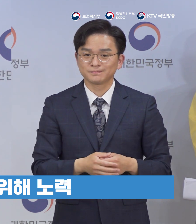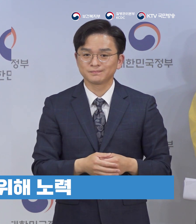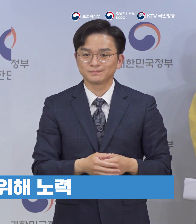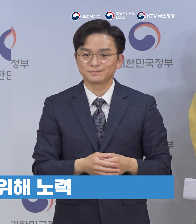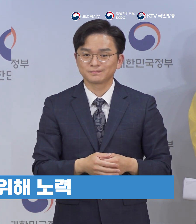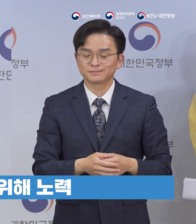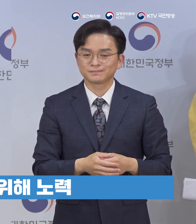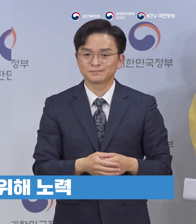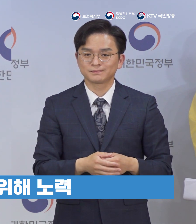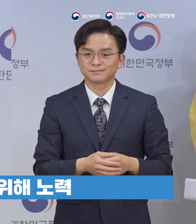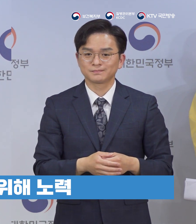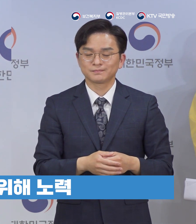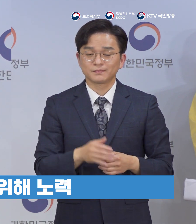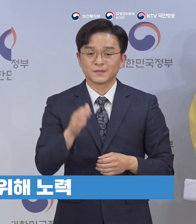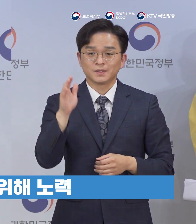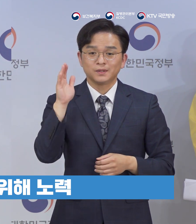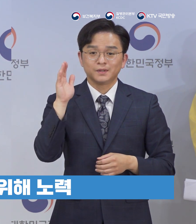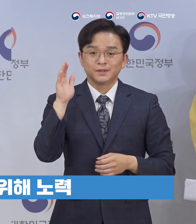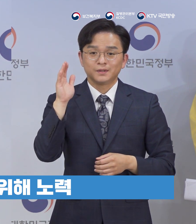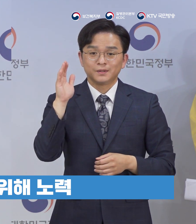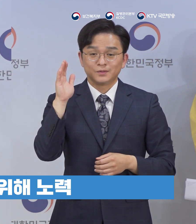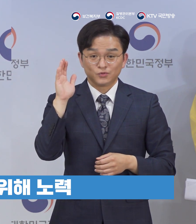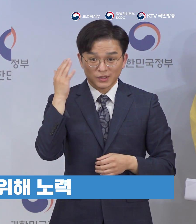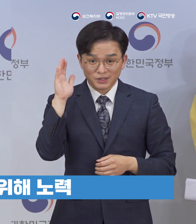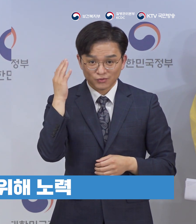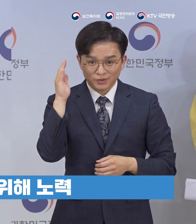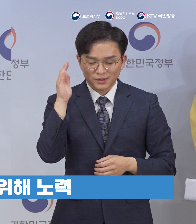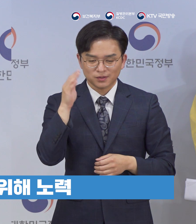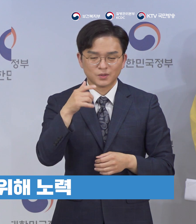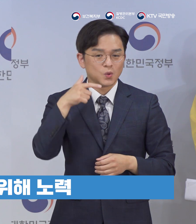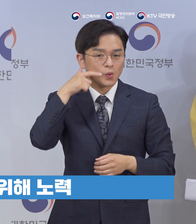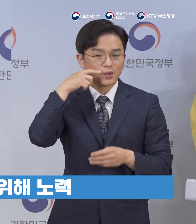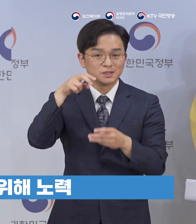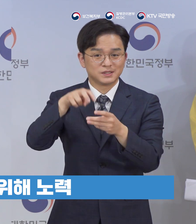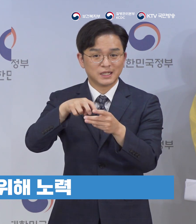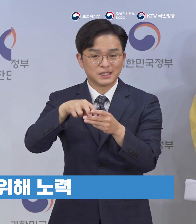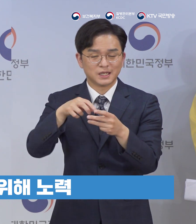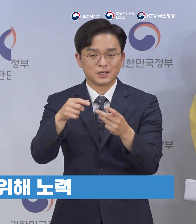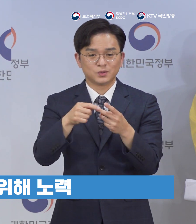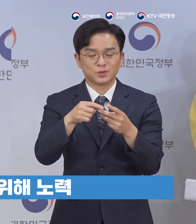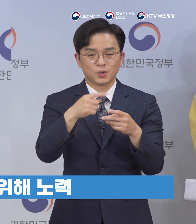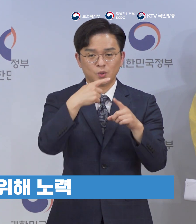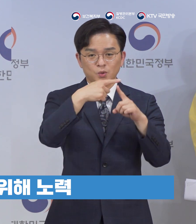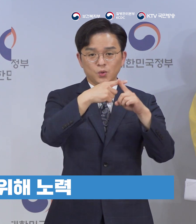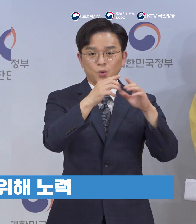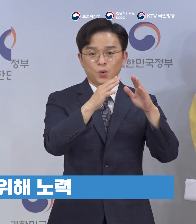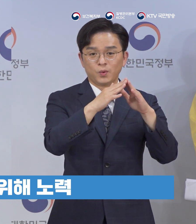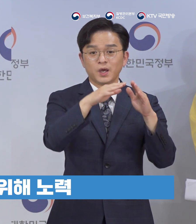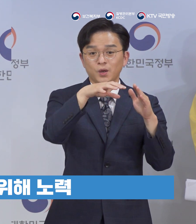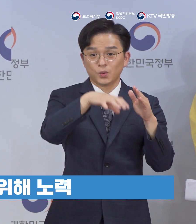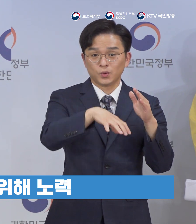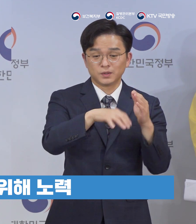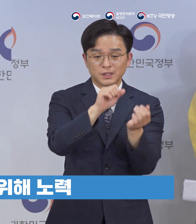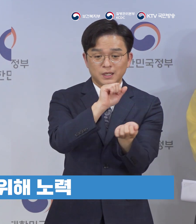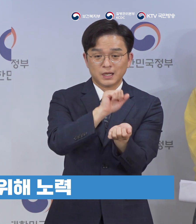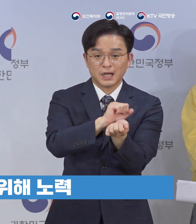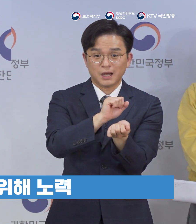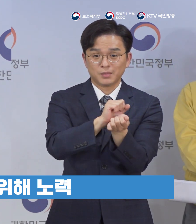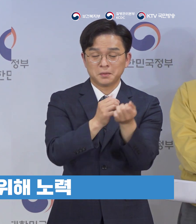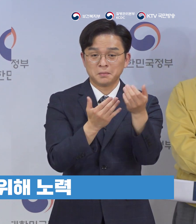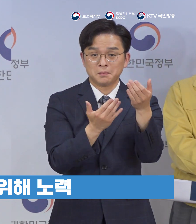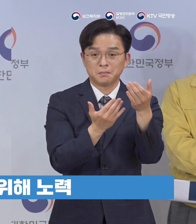있습니다. 특히 이번과 관련되어서 방역 수칙을 잘 지킨 종교 시설 그리고 콜센터